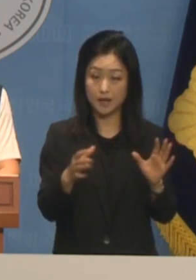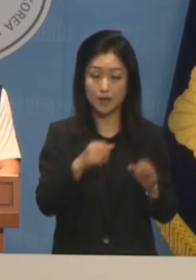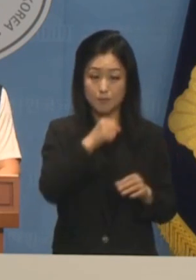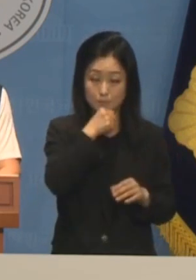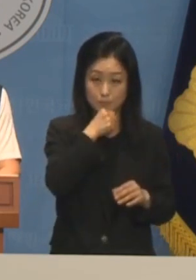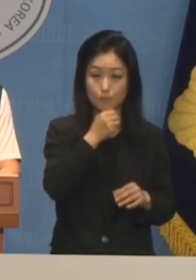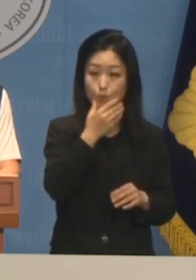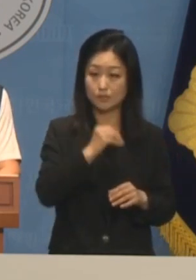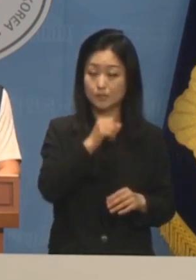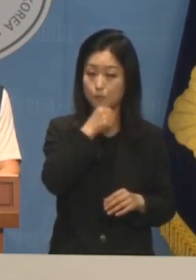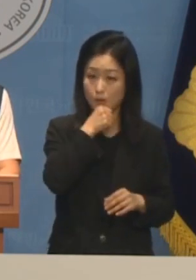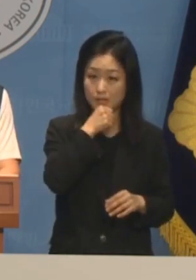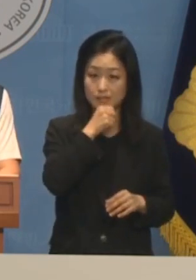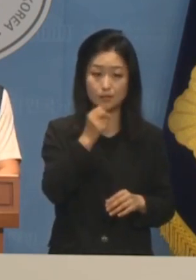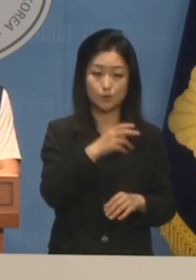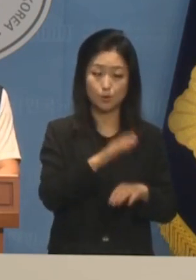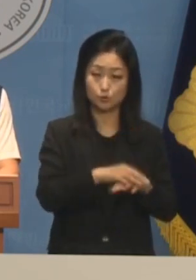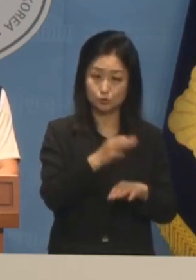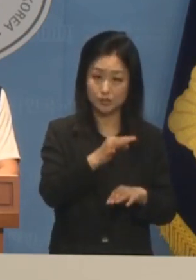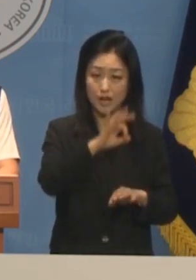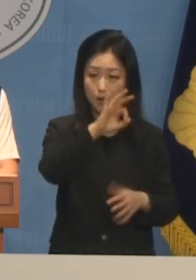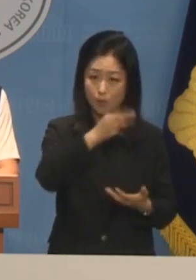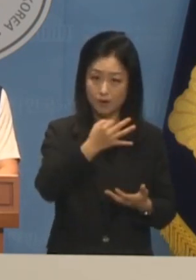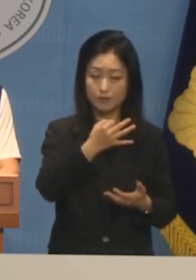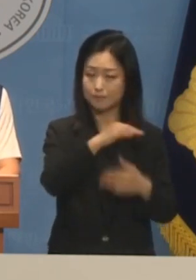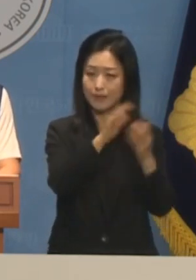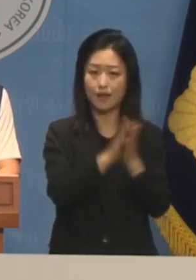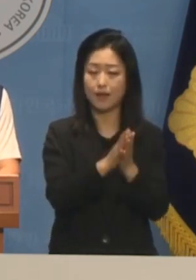등 복리후생비 또한 큰 차이를 보이고 있습니다.